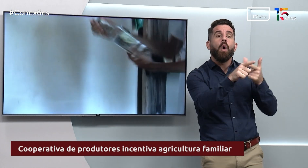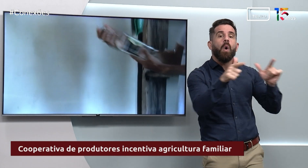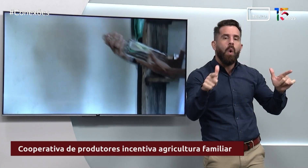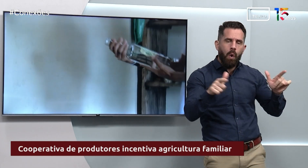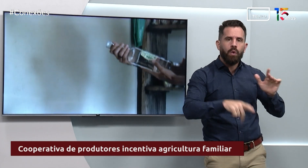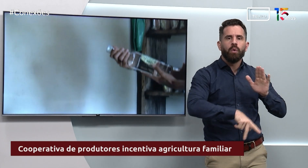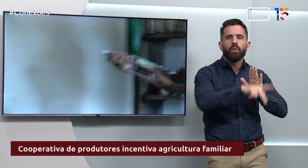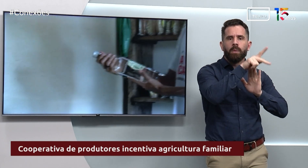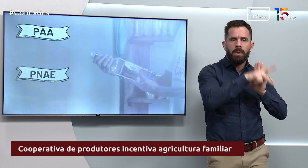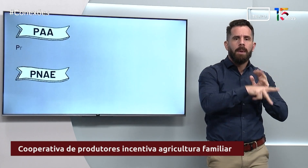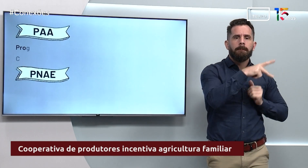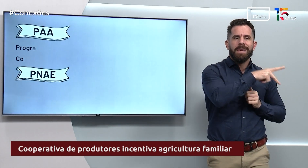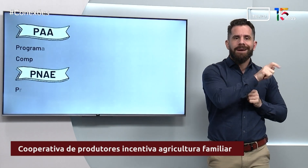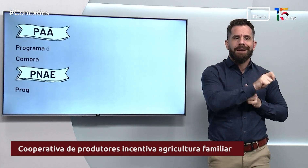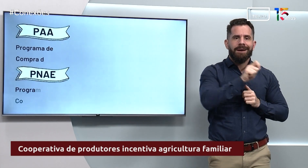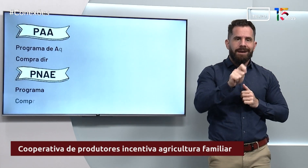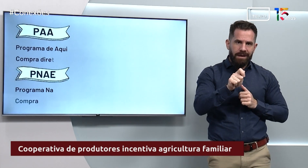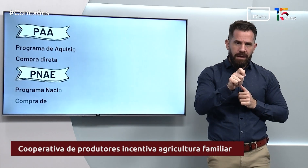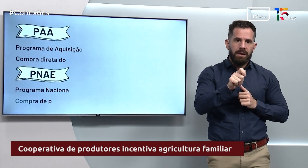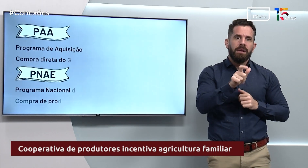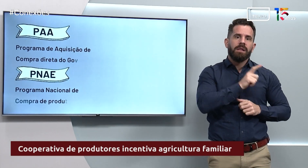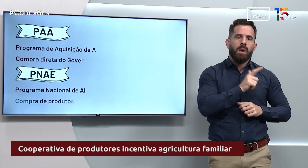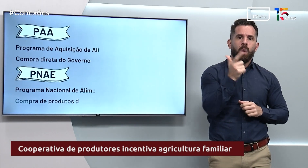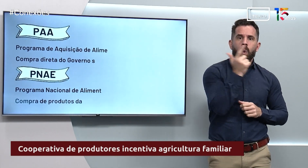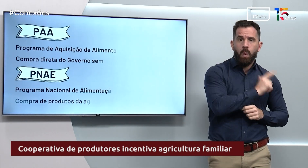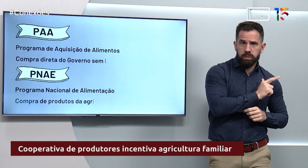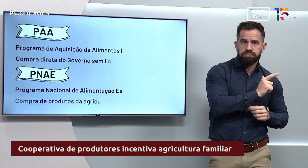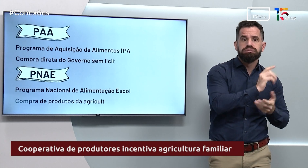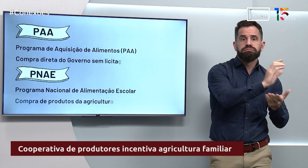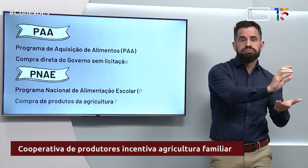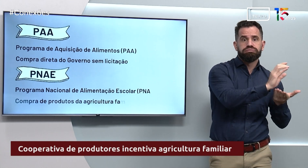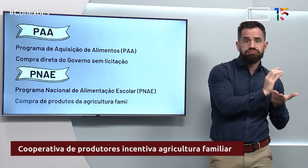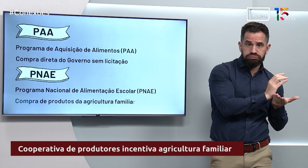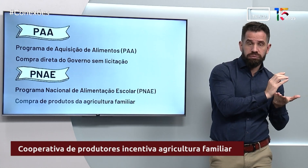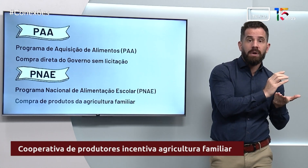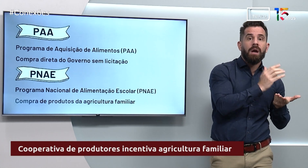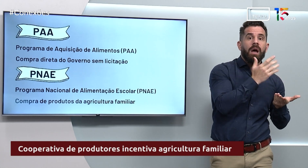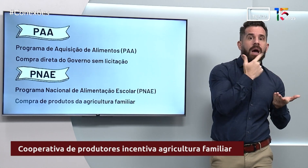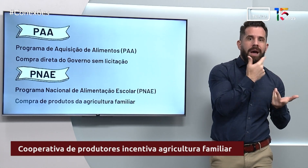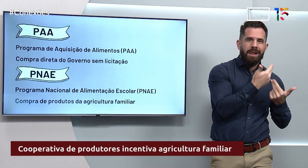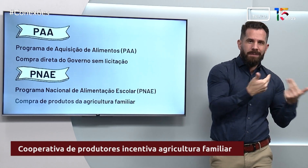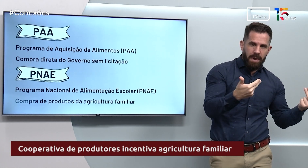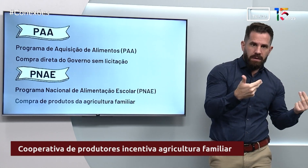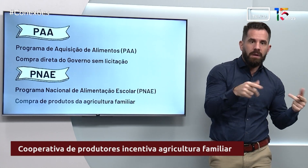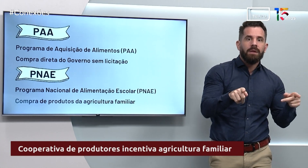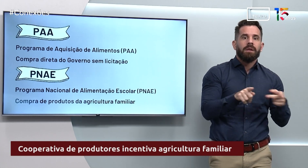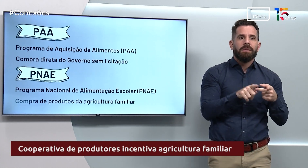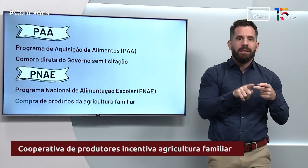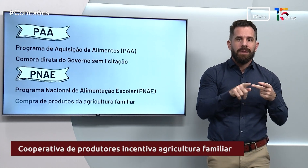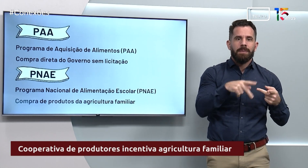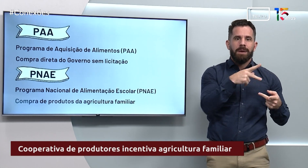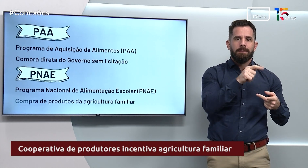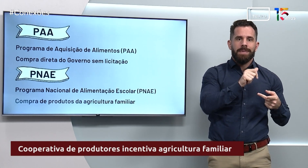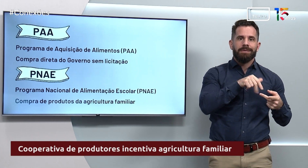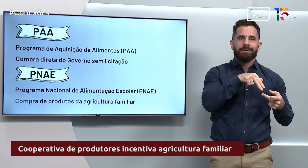como o PAA, Programa de Aquisição de Alimentos, e o PNAE, Programa Nacional de Alimentação Escolar.